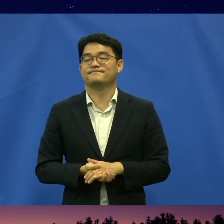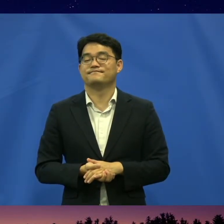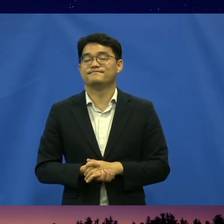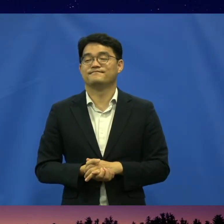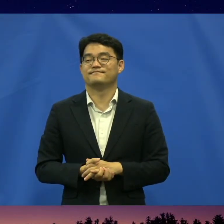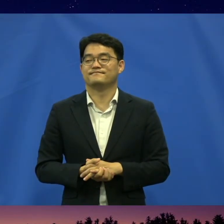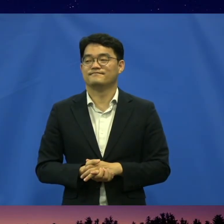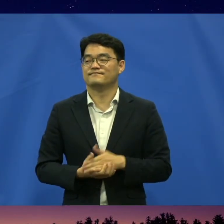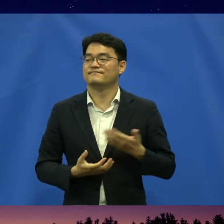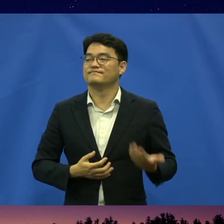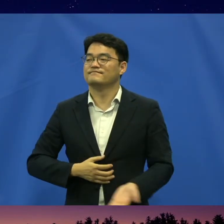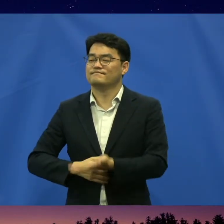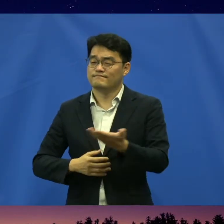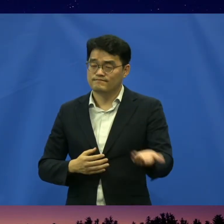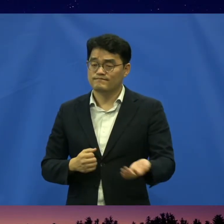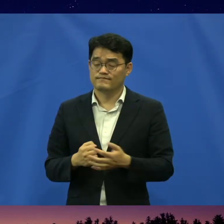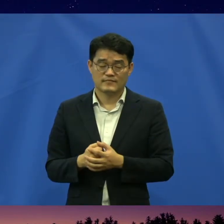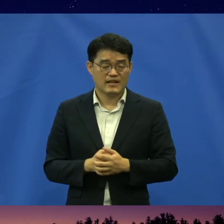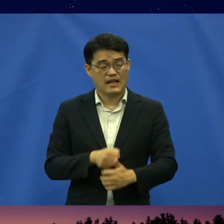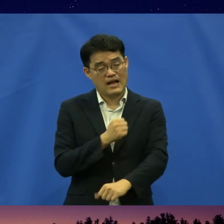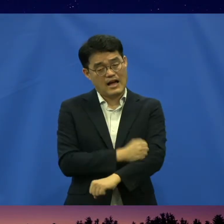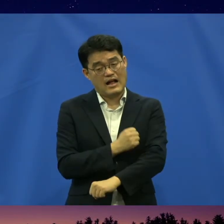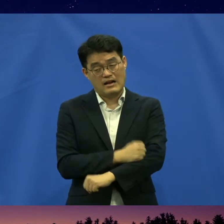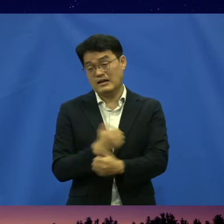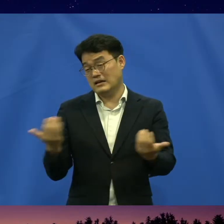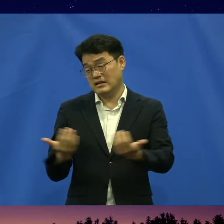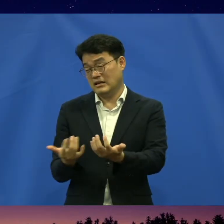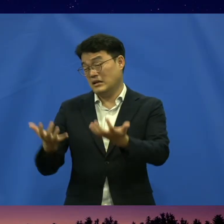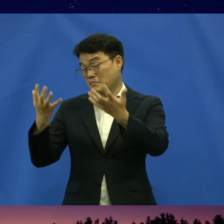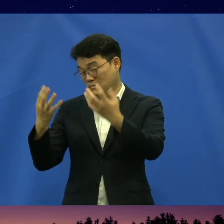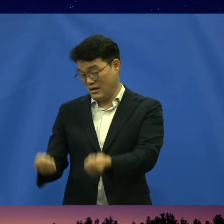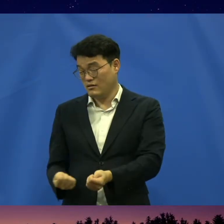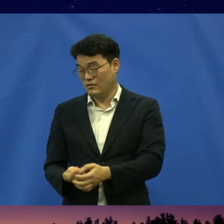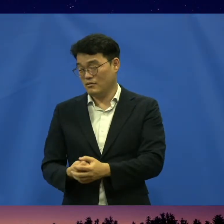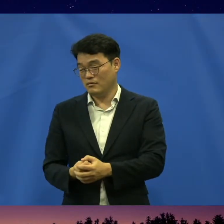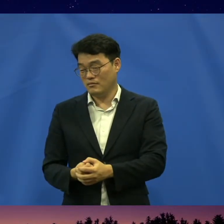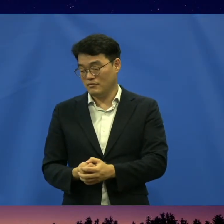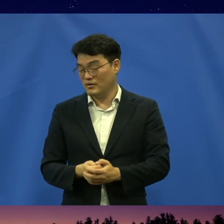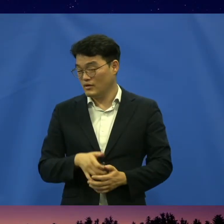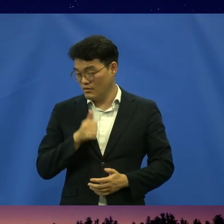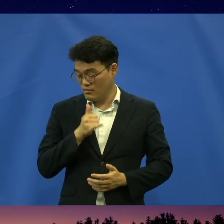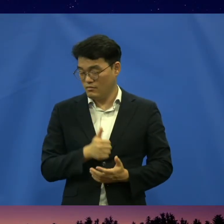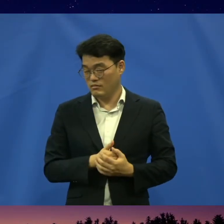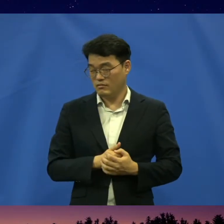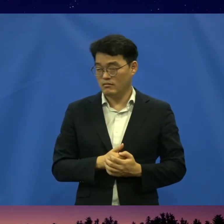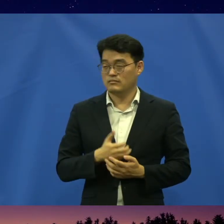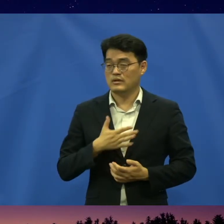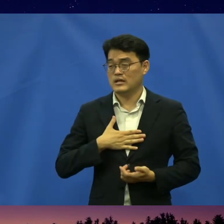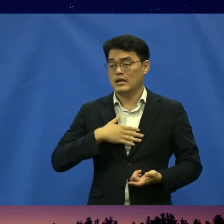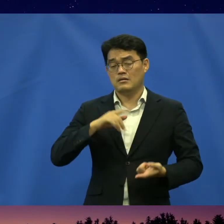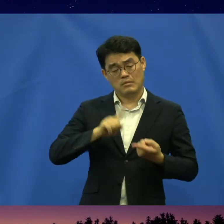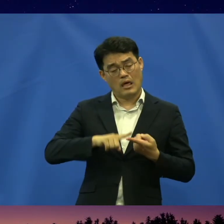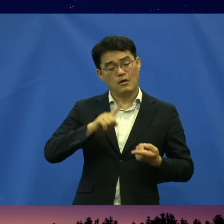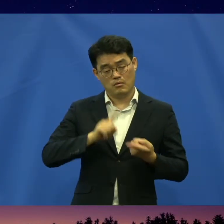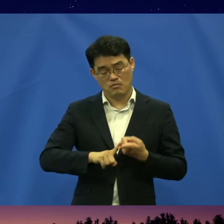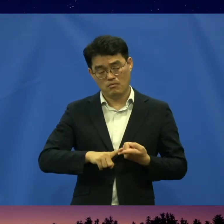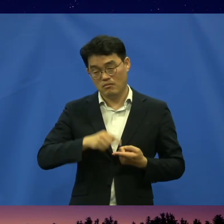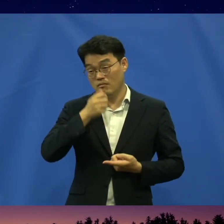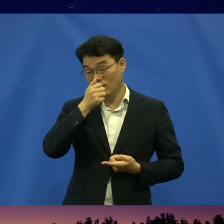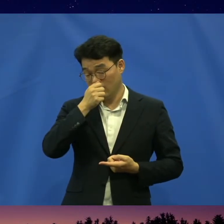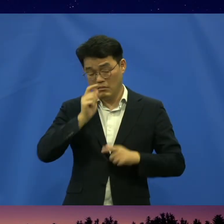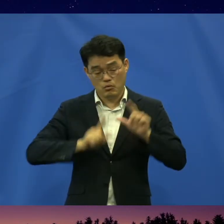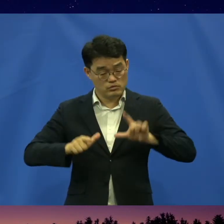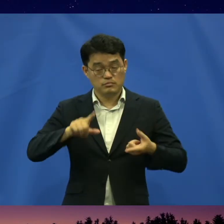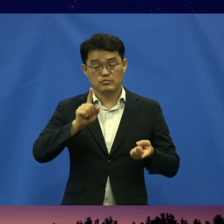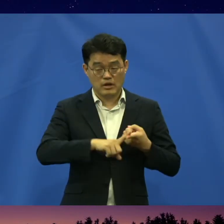가야 할 길이 너무 멀고요. 할 일이 너무 많아. 모두가 나의 가치를 인정해 주는 건 아니에요. 나를 있는 그대로 평가해 주지 않아요. 여러분.